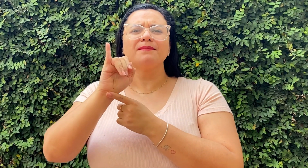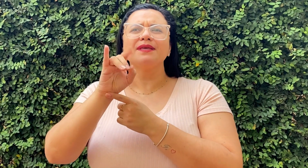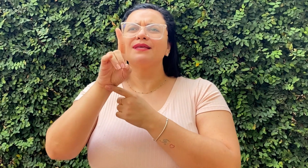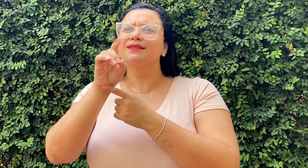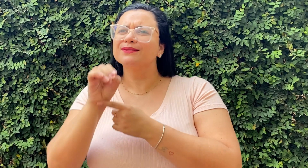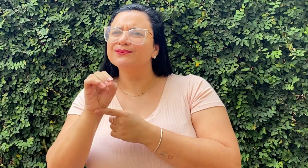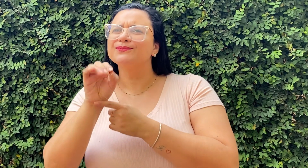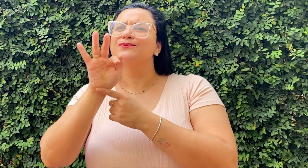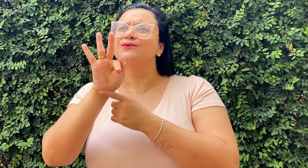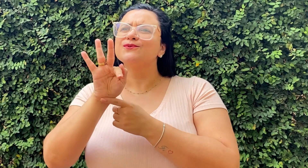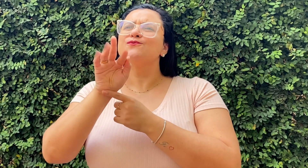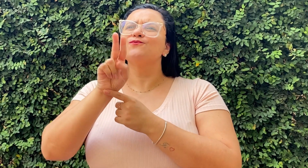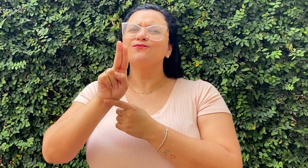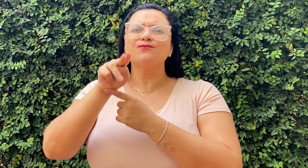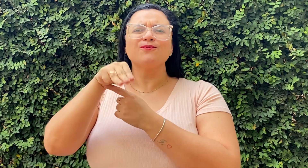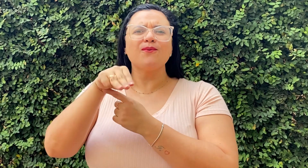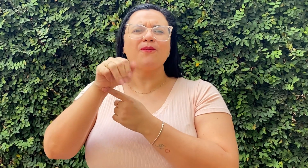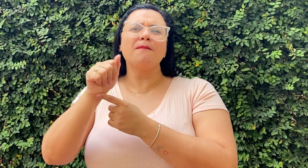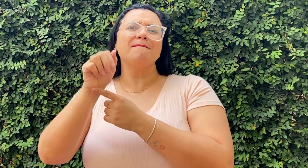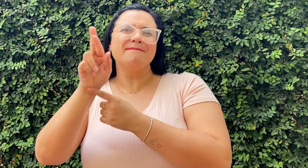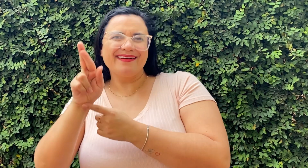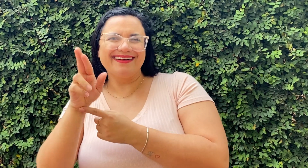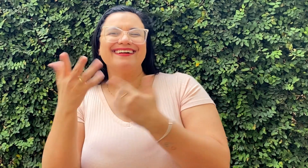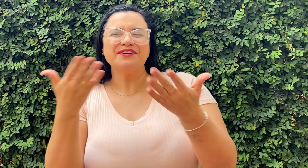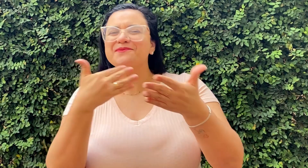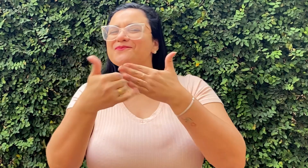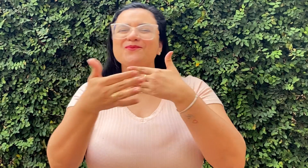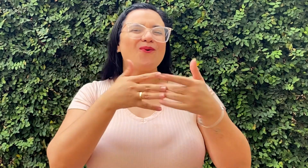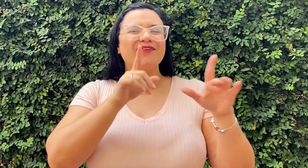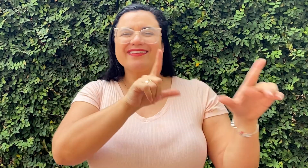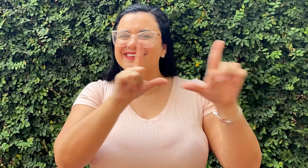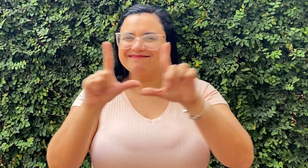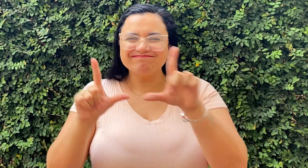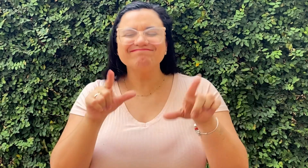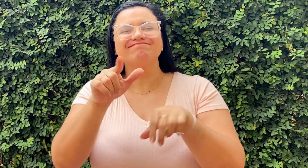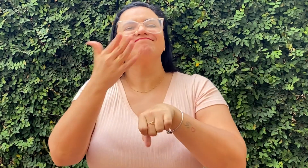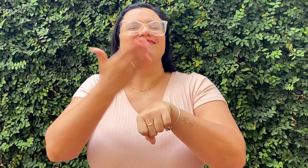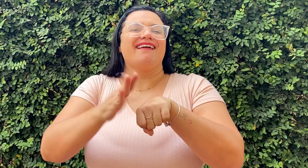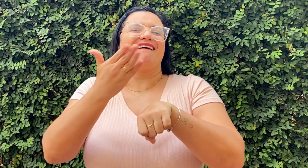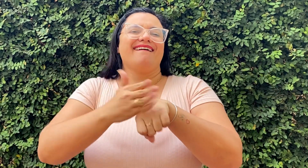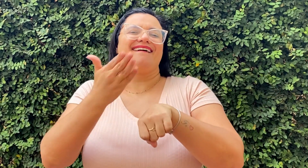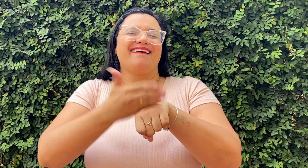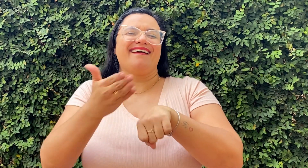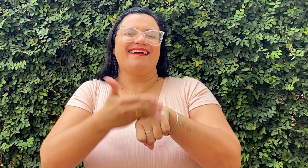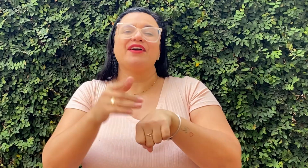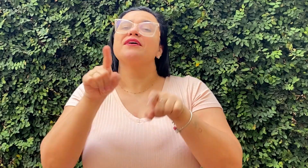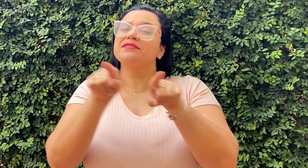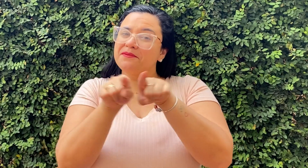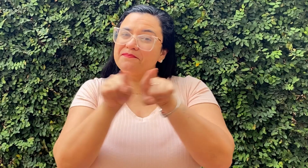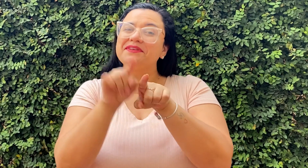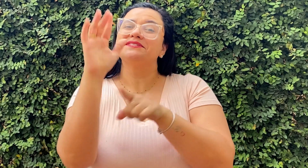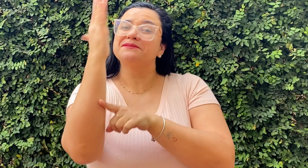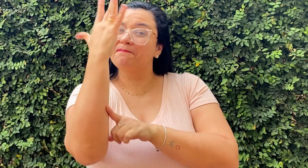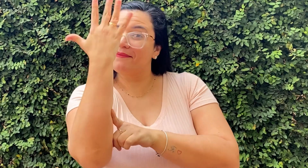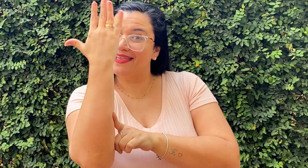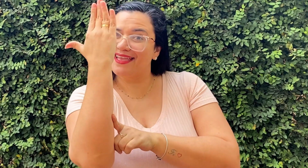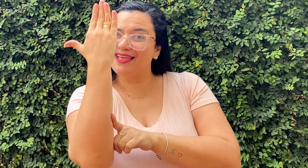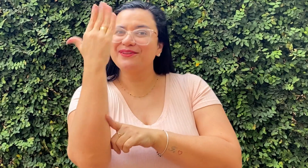você vê uma placa, fumar. Aí você faz a datilologia, treina tudo que você puder. E é